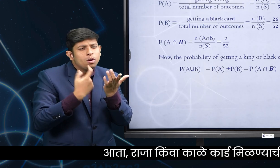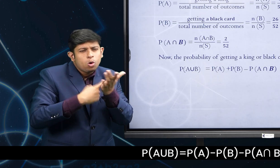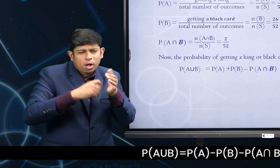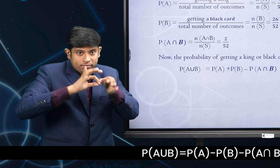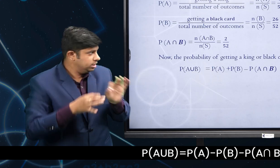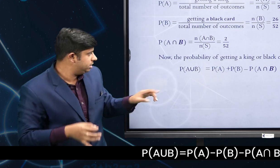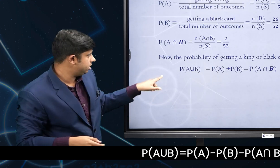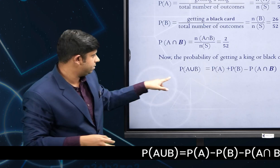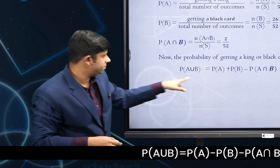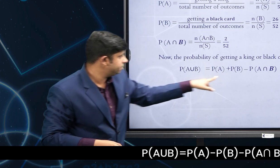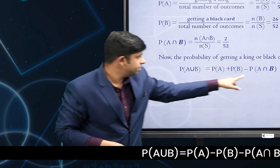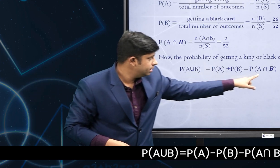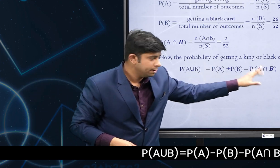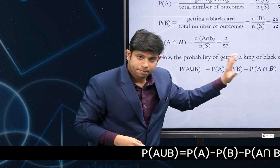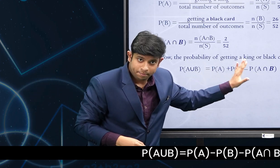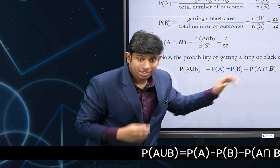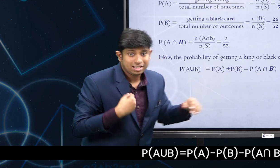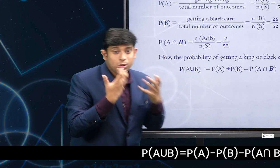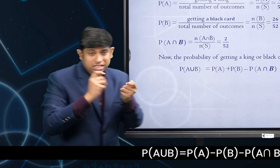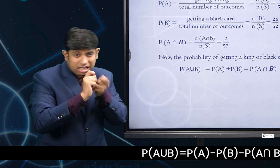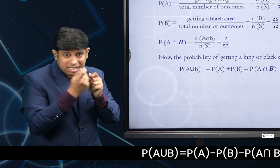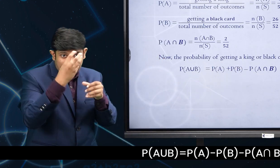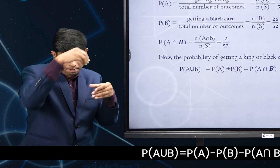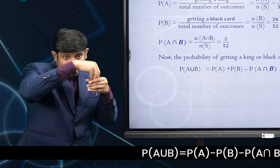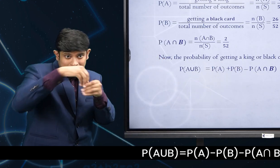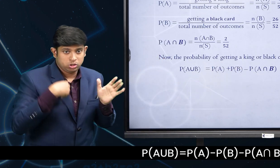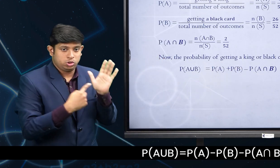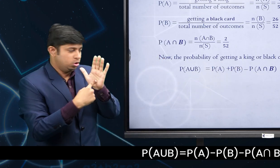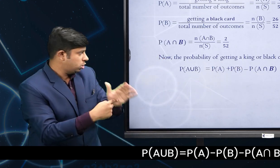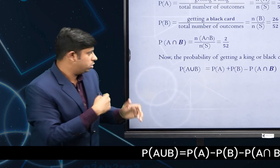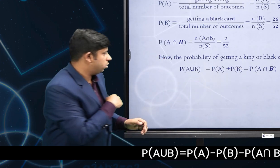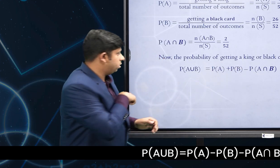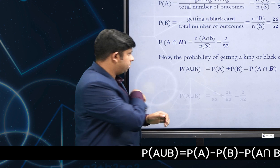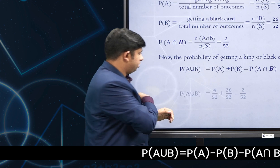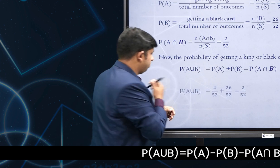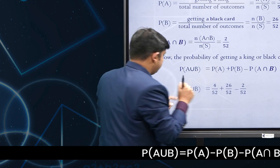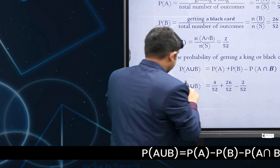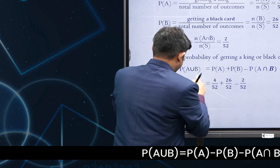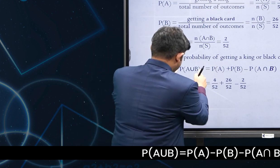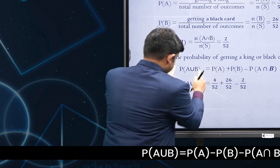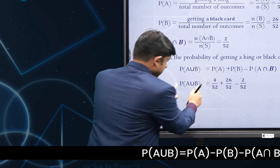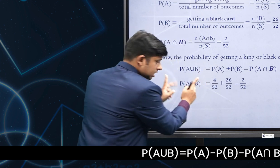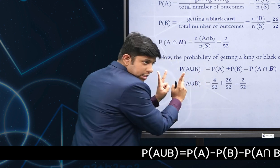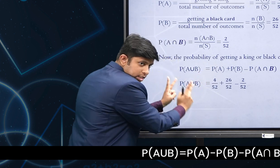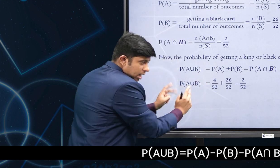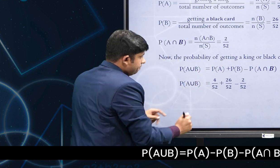पी कंसामध्ये ए युनियन बी बरोबर पी कंसामध्ये ए वजा पी कंसामध्ये बी वजा